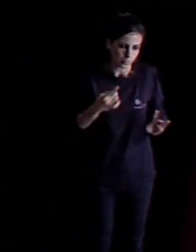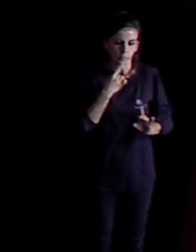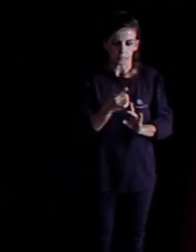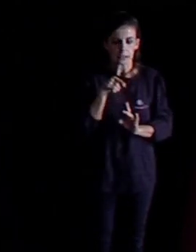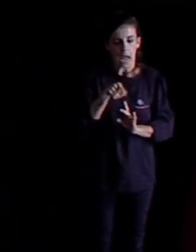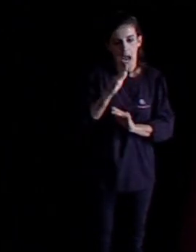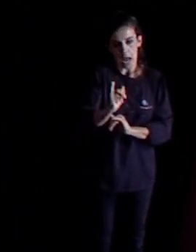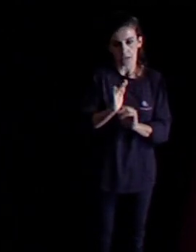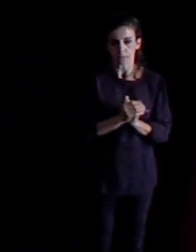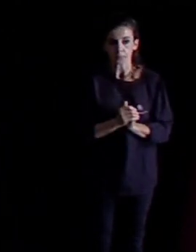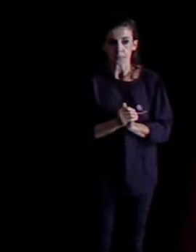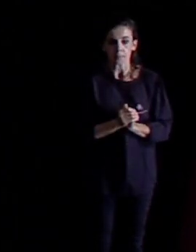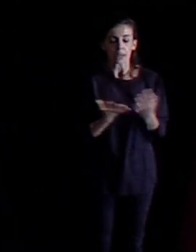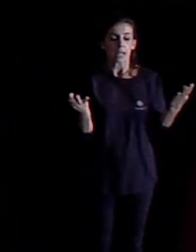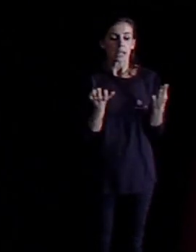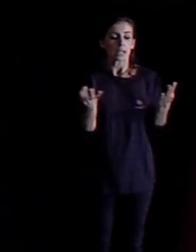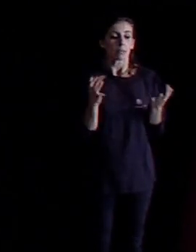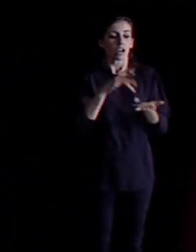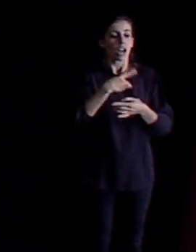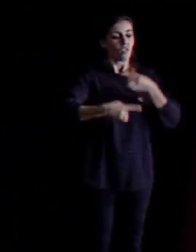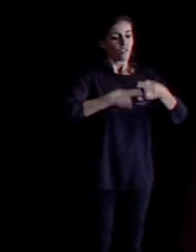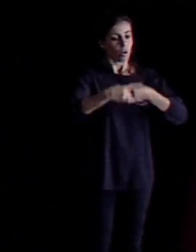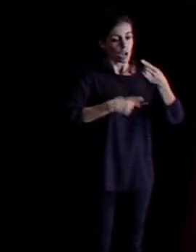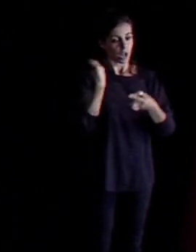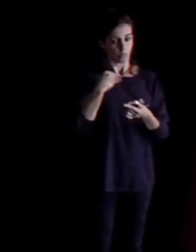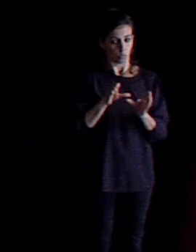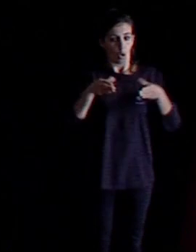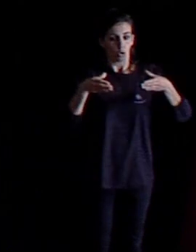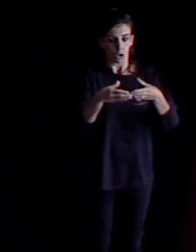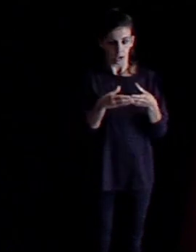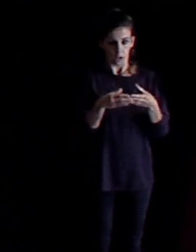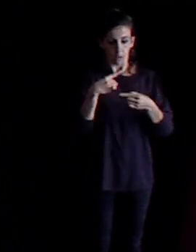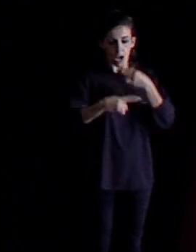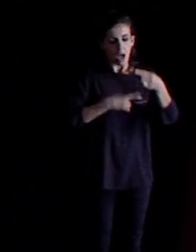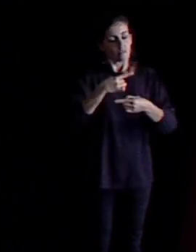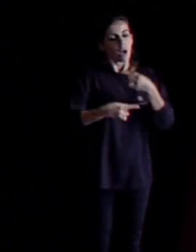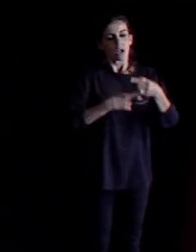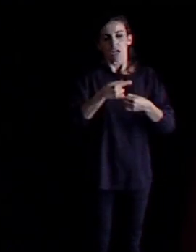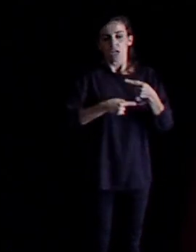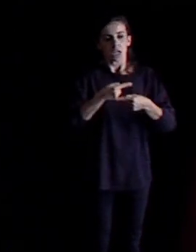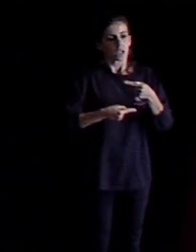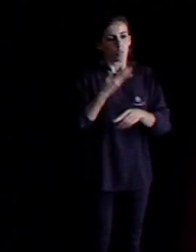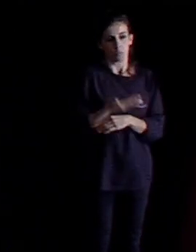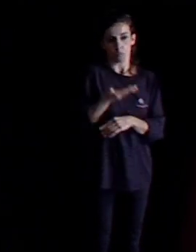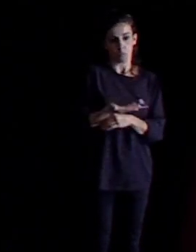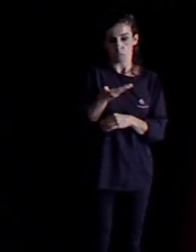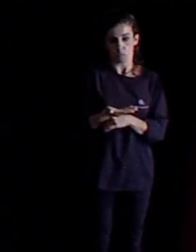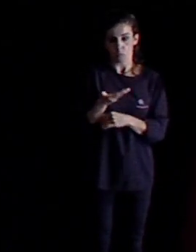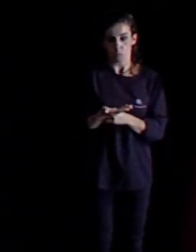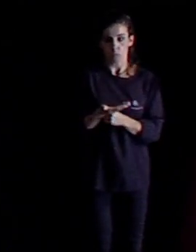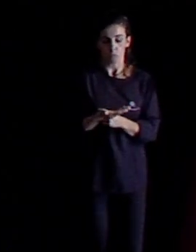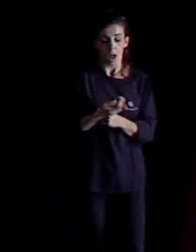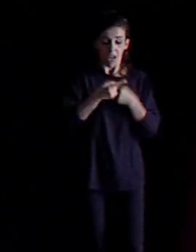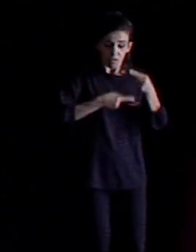ahí está. ¿Qué pasa con la familia de este colectivo? La familia es muy importante, la familia es